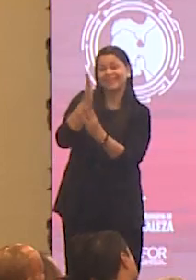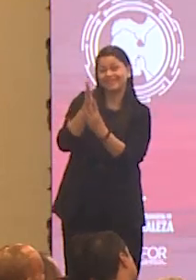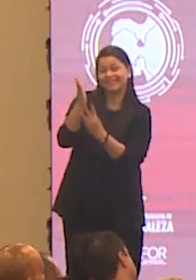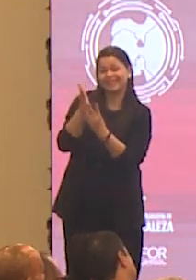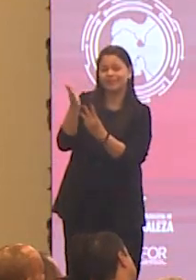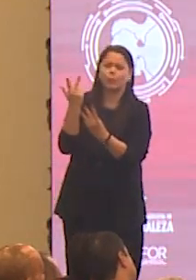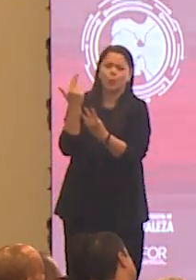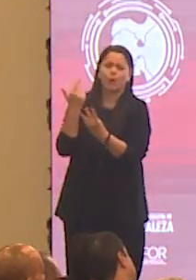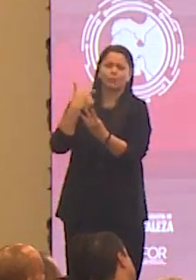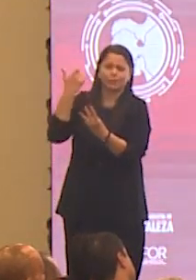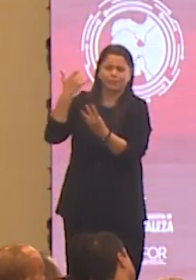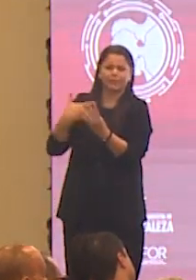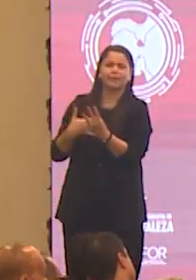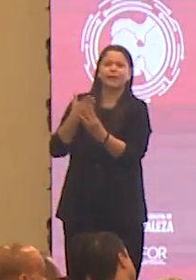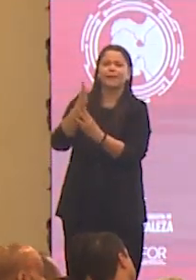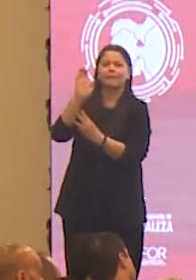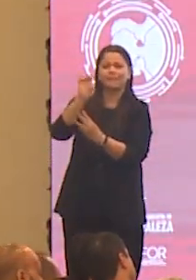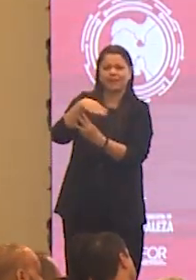município.